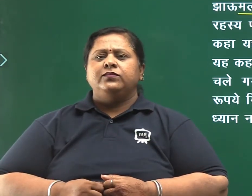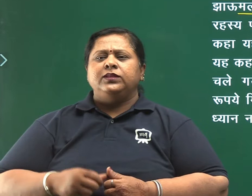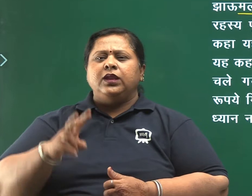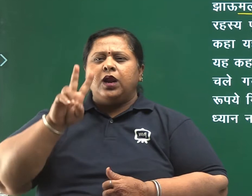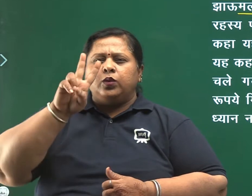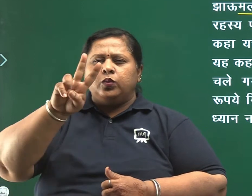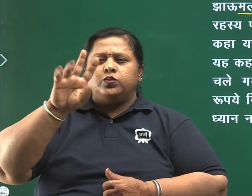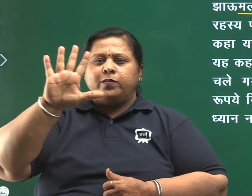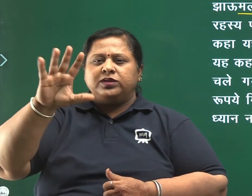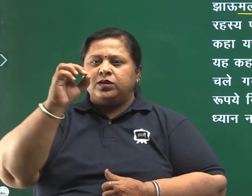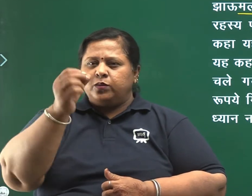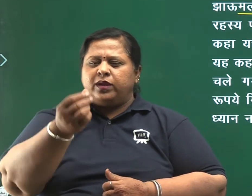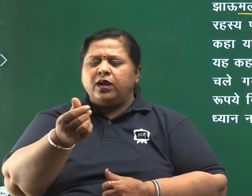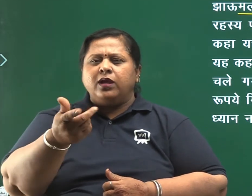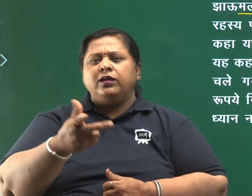250 रुपये का